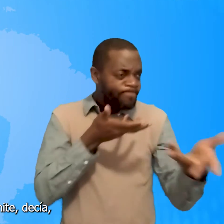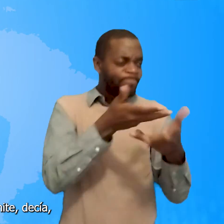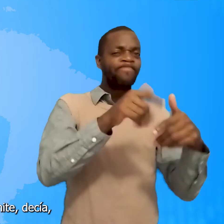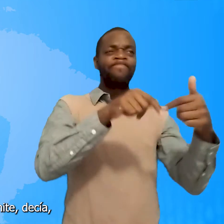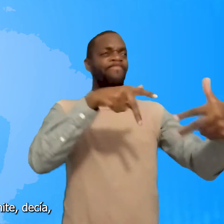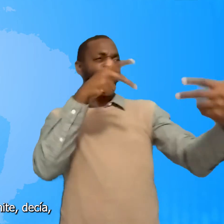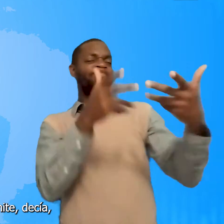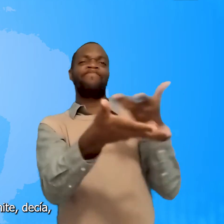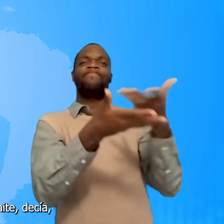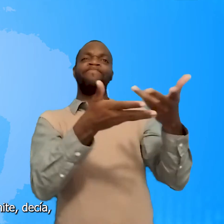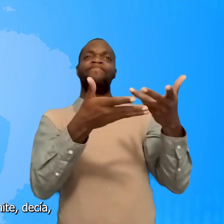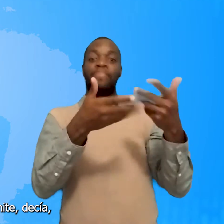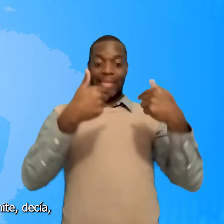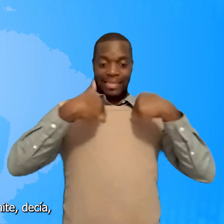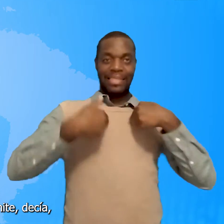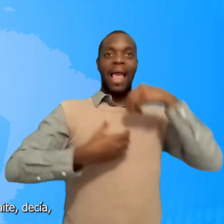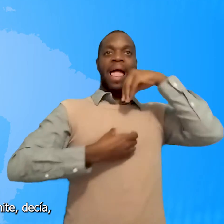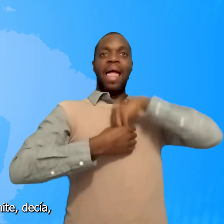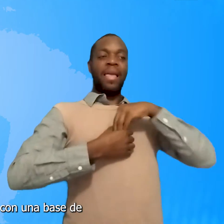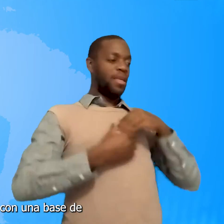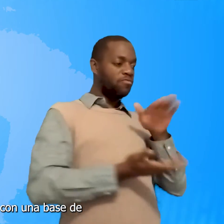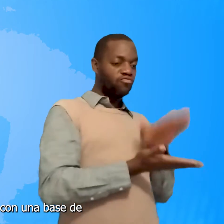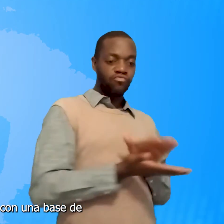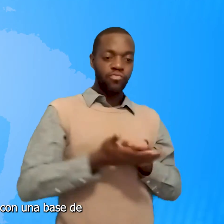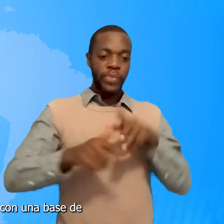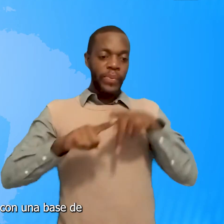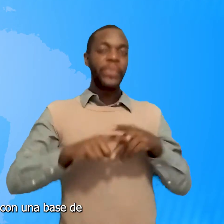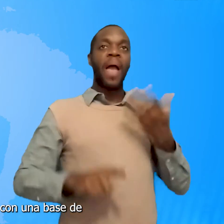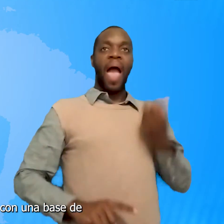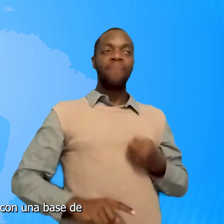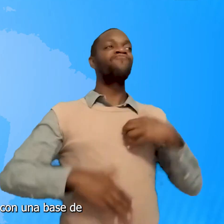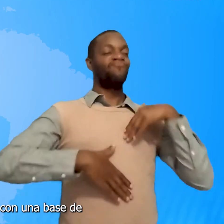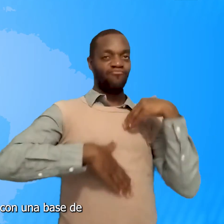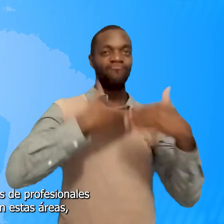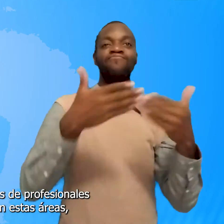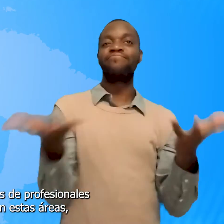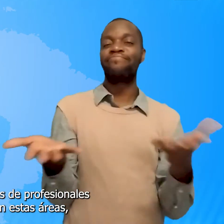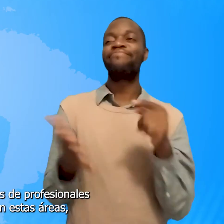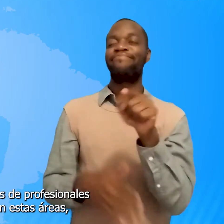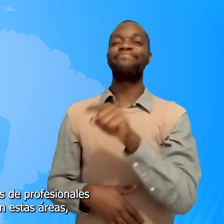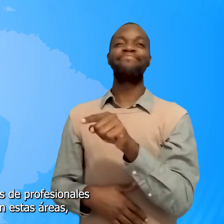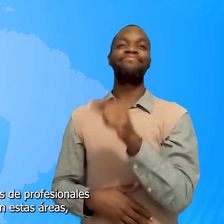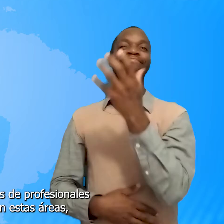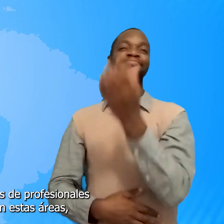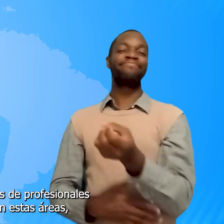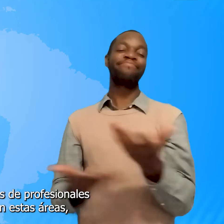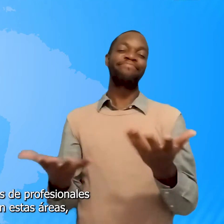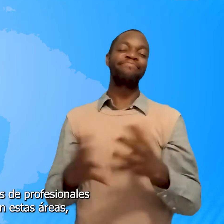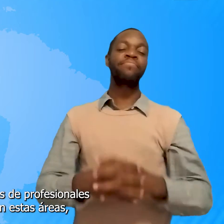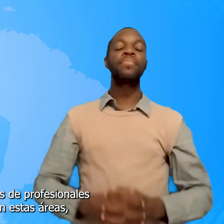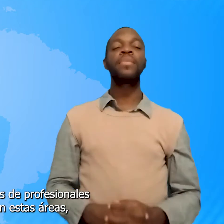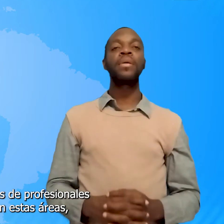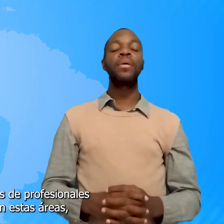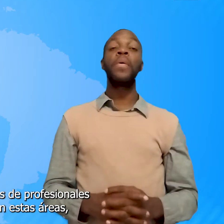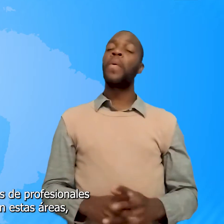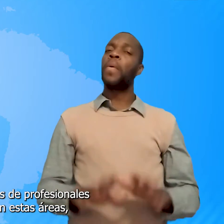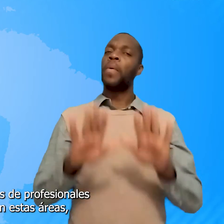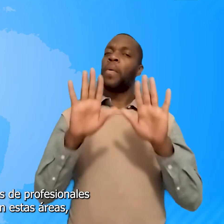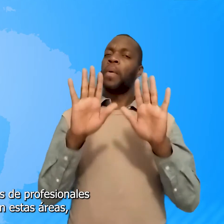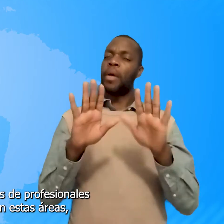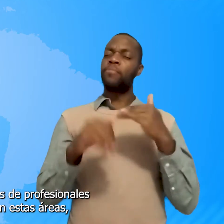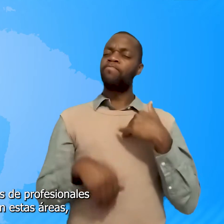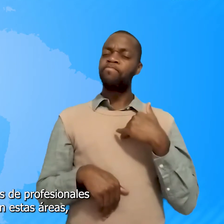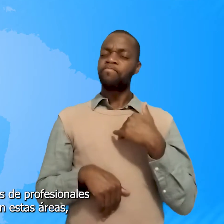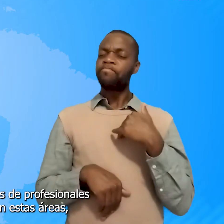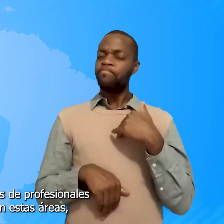Si me permite, decía, ¿cuentan ustedes con una base de datos o estadísticas de